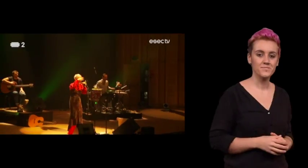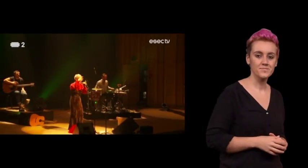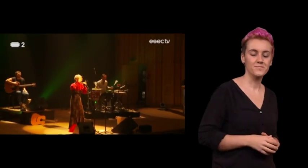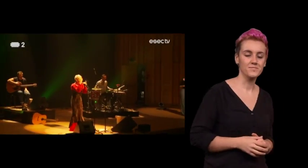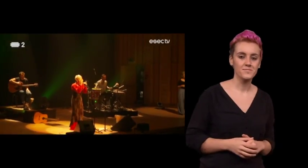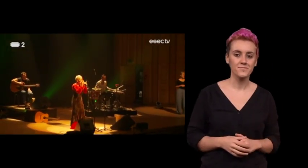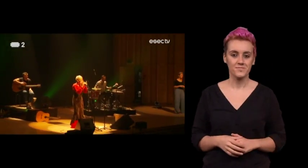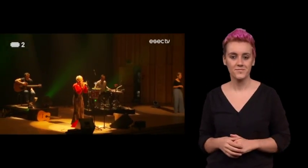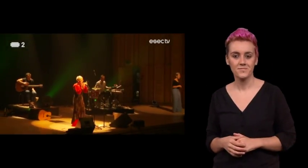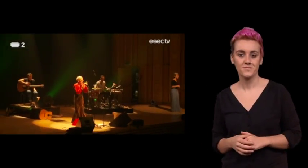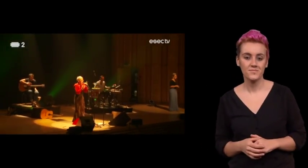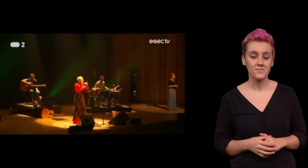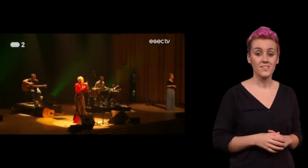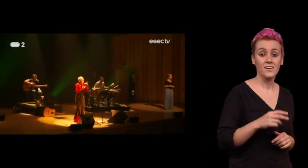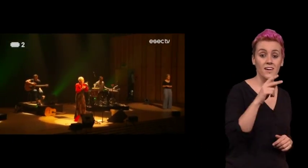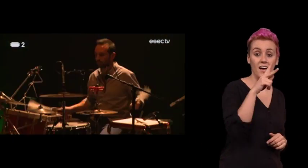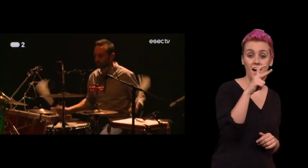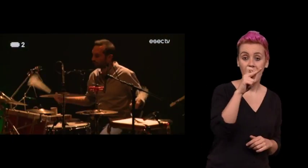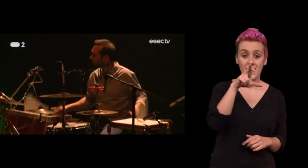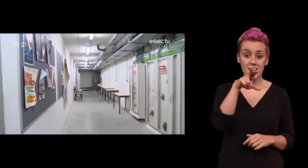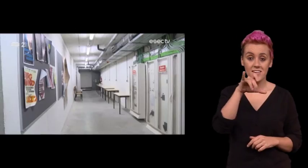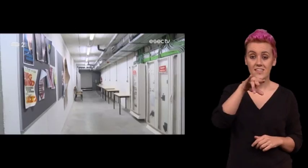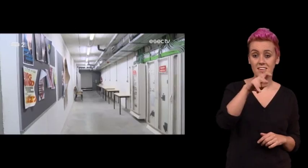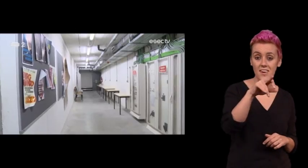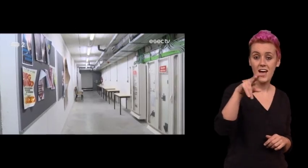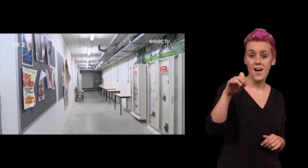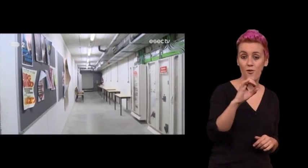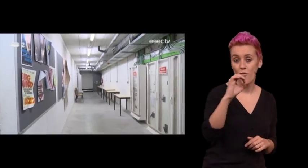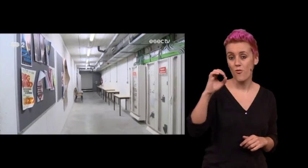Sawe, Harina Ero, oh.